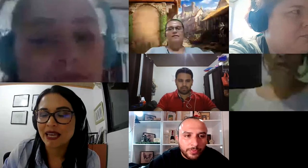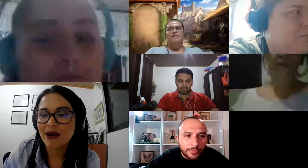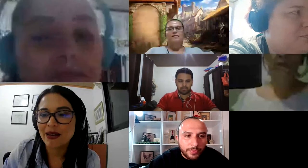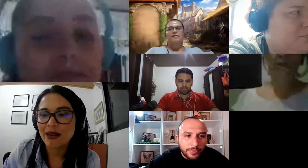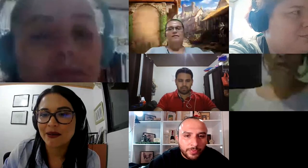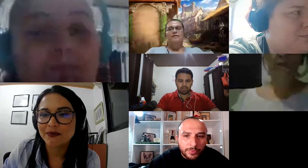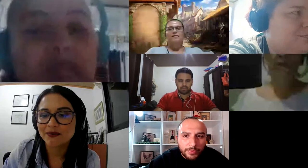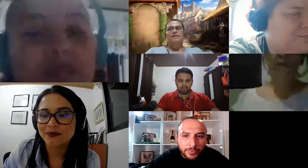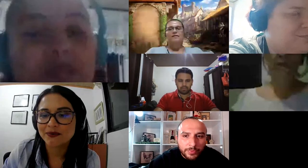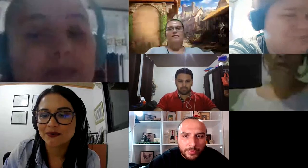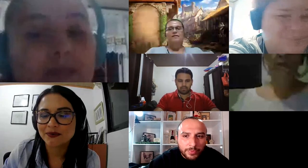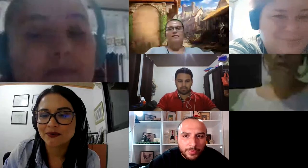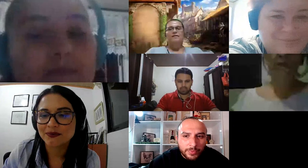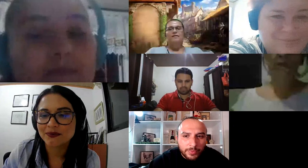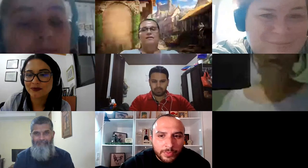¿quién me habla?